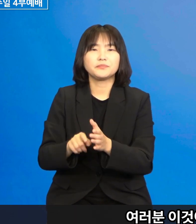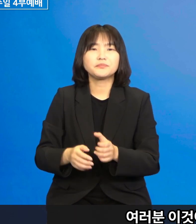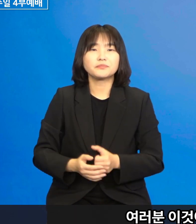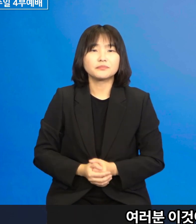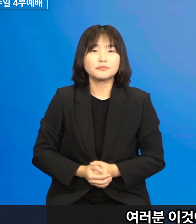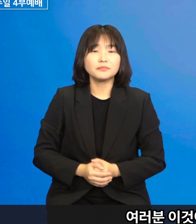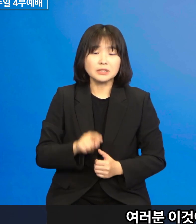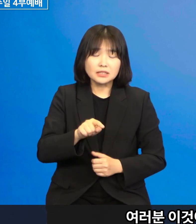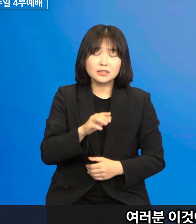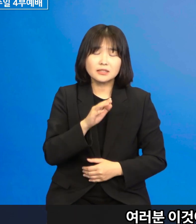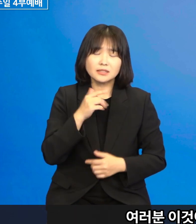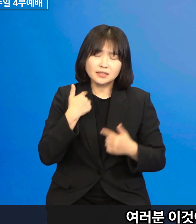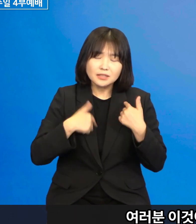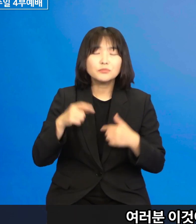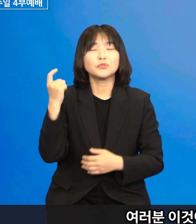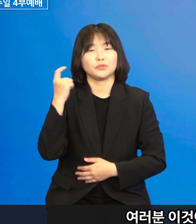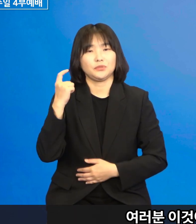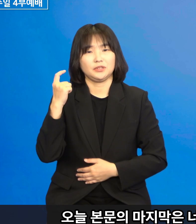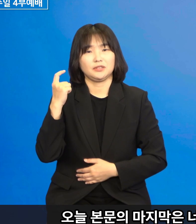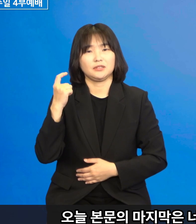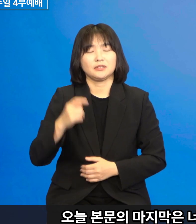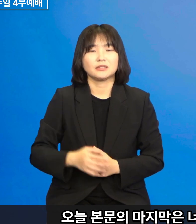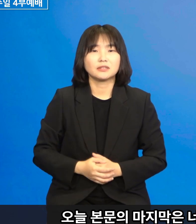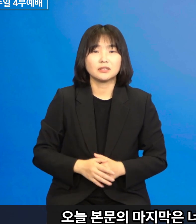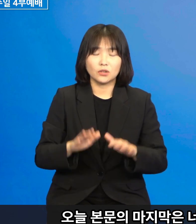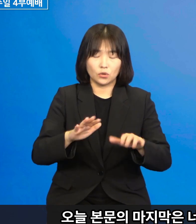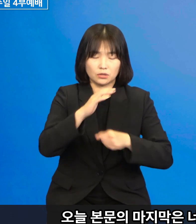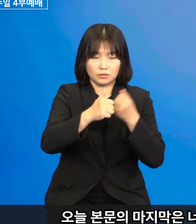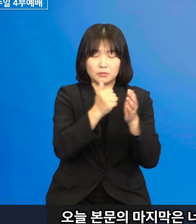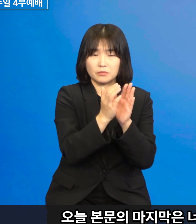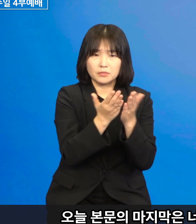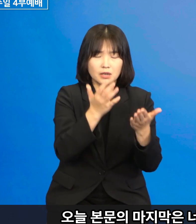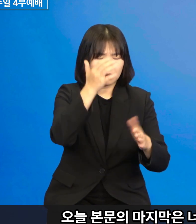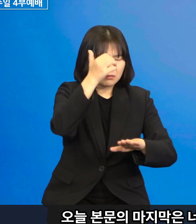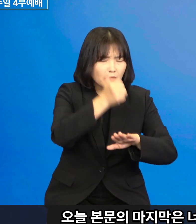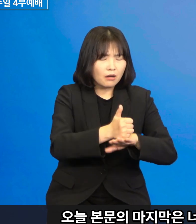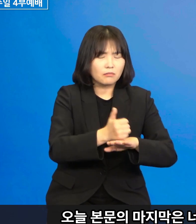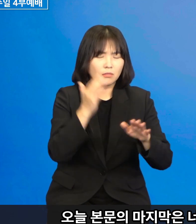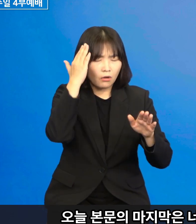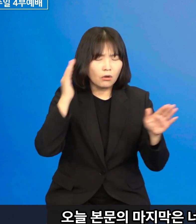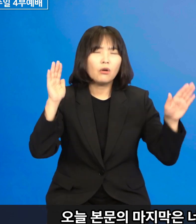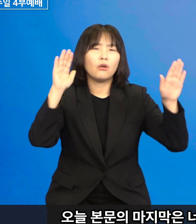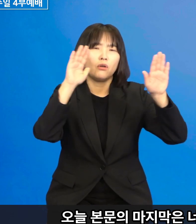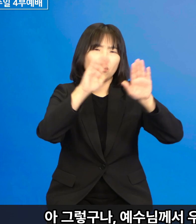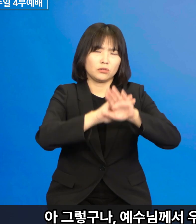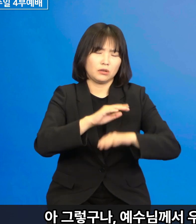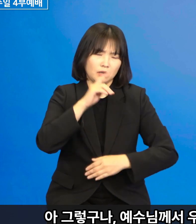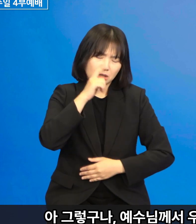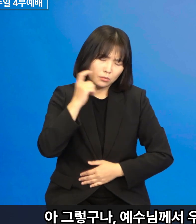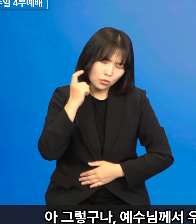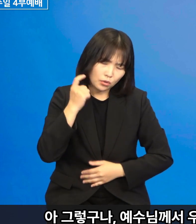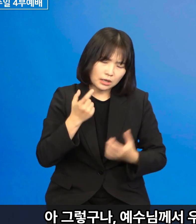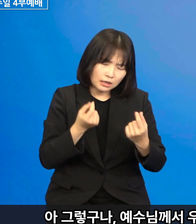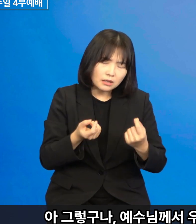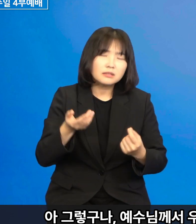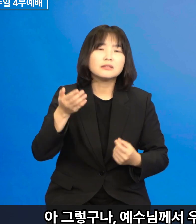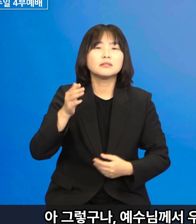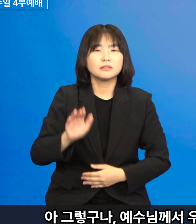그럼 이것이 기쁜 소식이에요. 오늘 본문의 마지막은 너무나 어둡죠. 나쁜 소식 같지만, 아